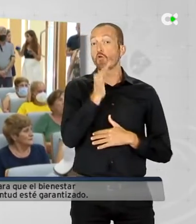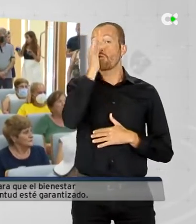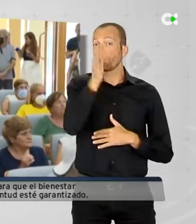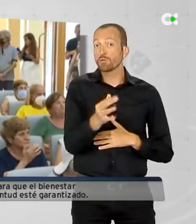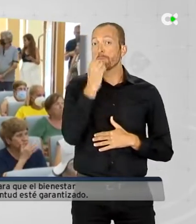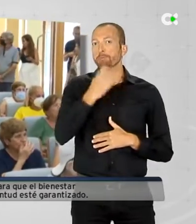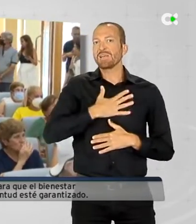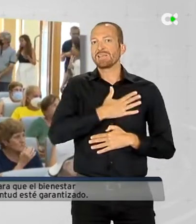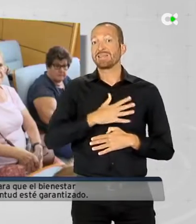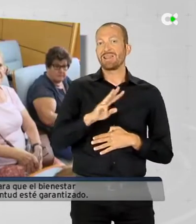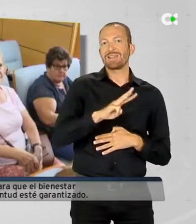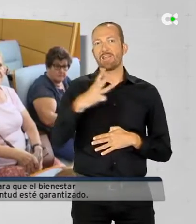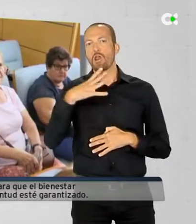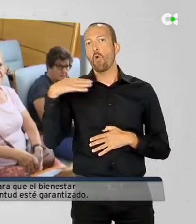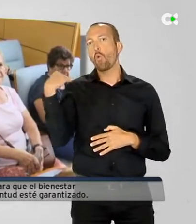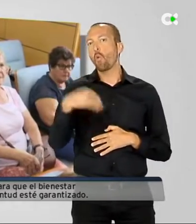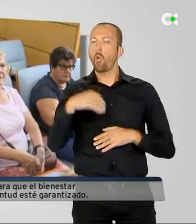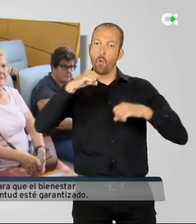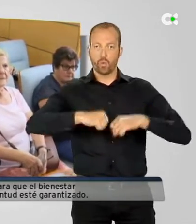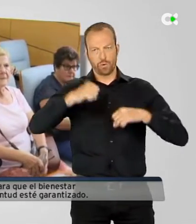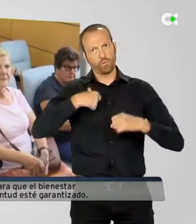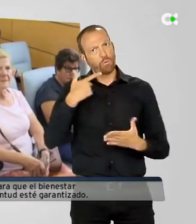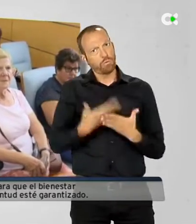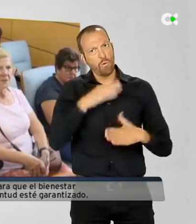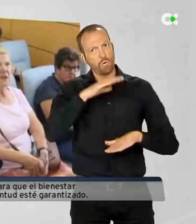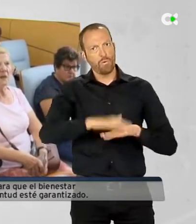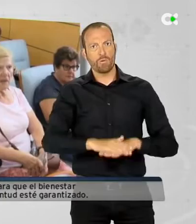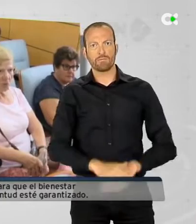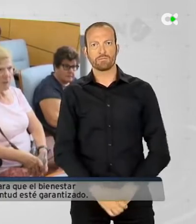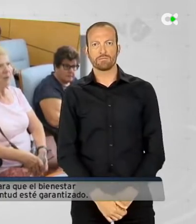que el bienestar de la tercera juventud esté garantizado.